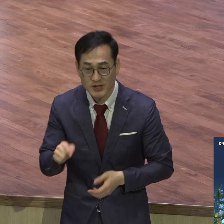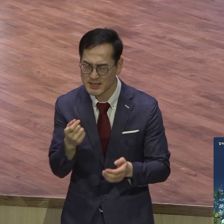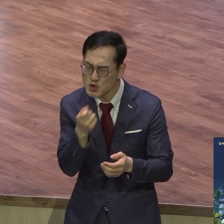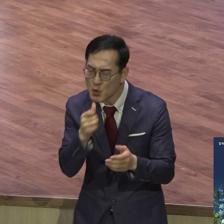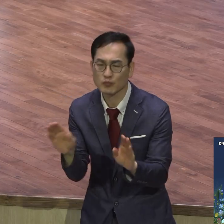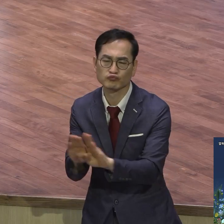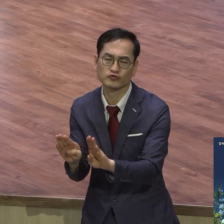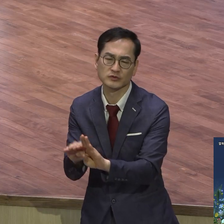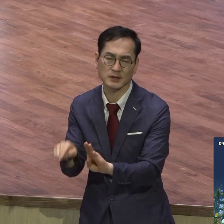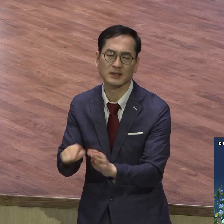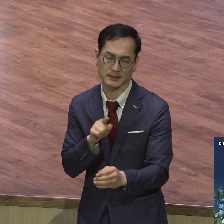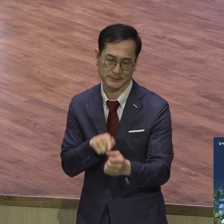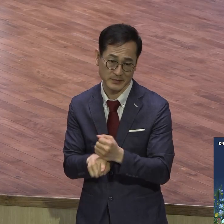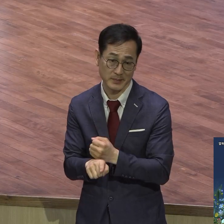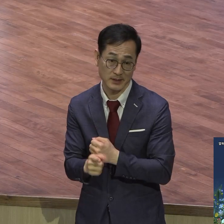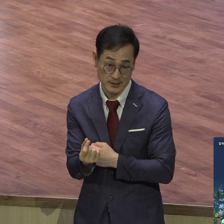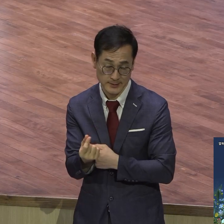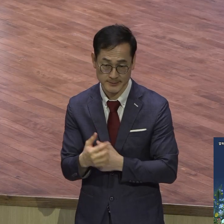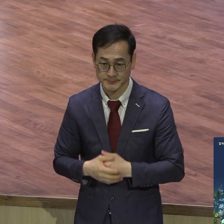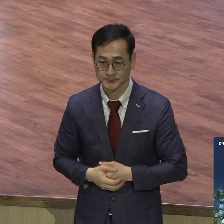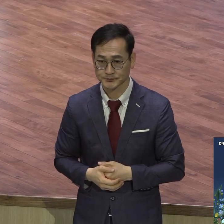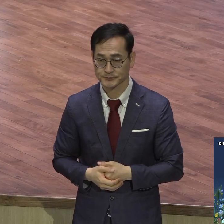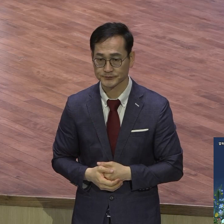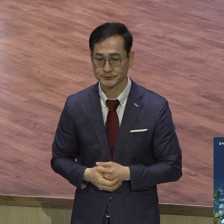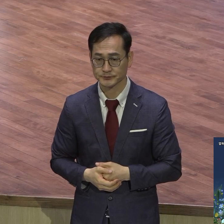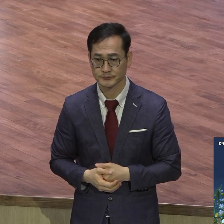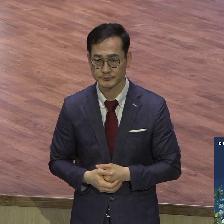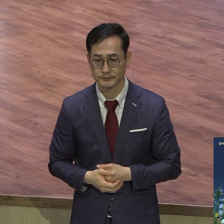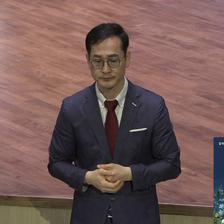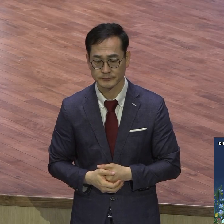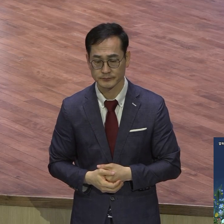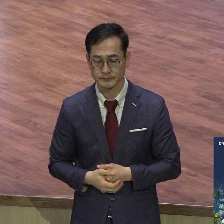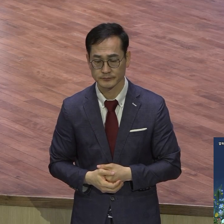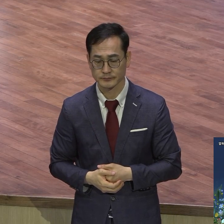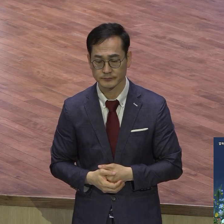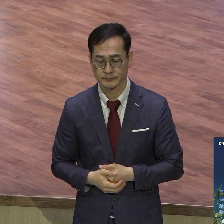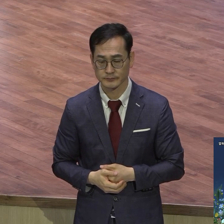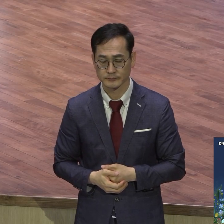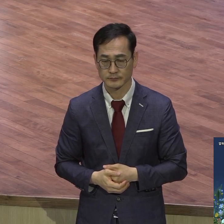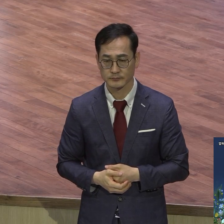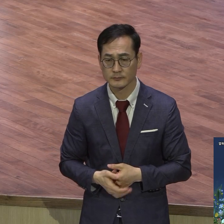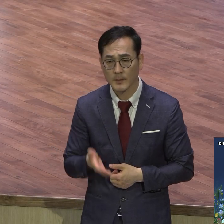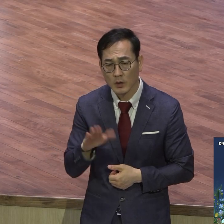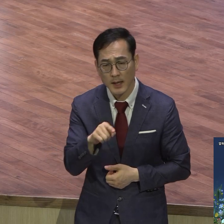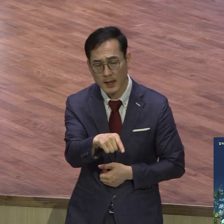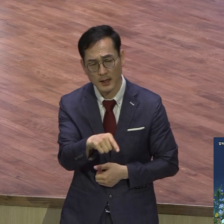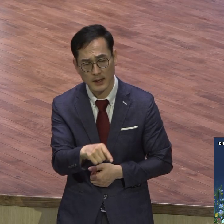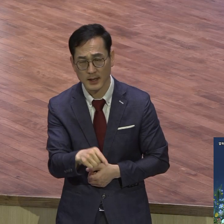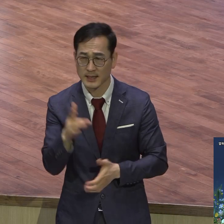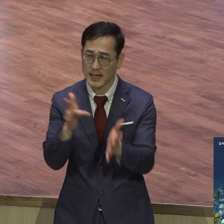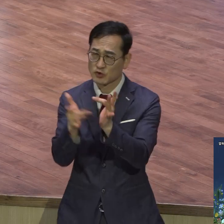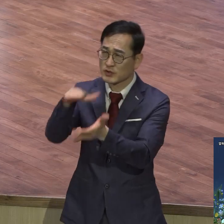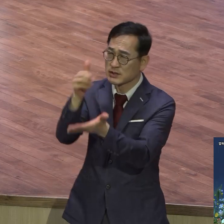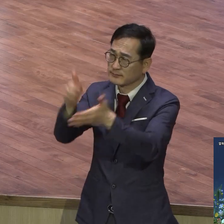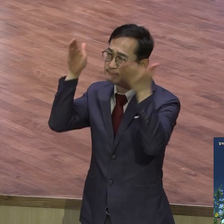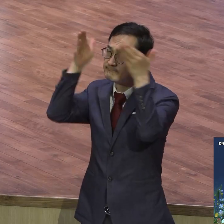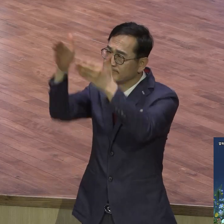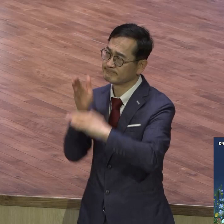그런데 이 문제는 이렇게 좁은 문을 걷는 사람을 삶을 살려고 하면 그것을